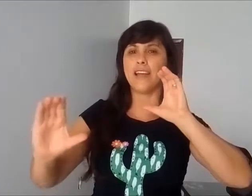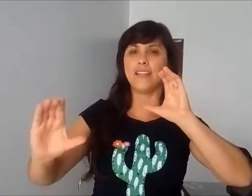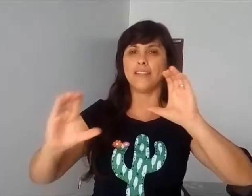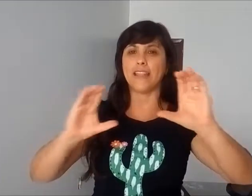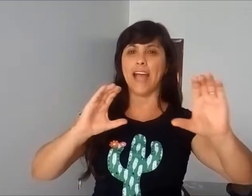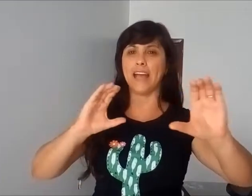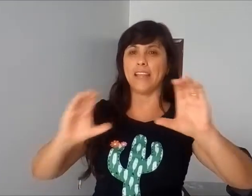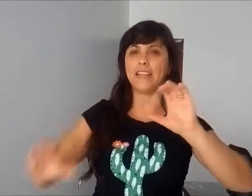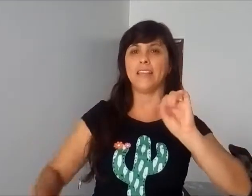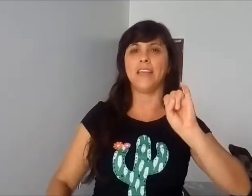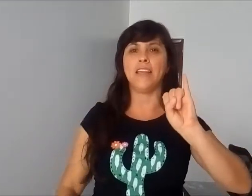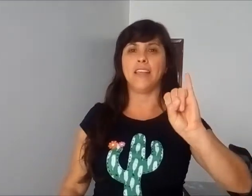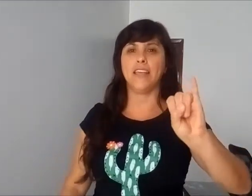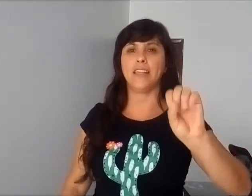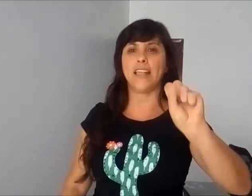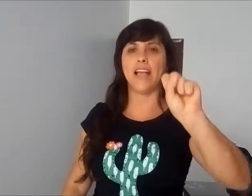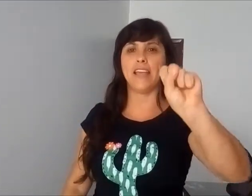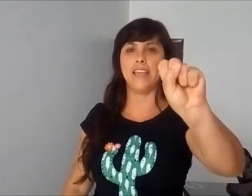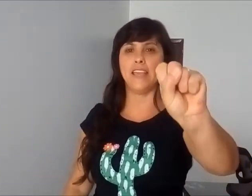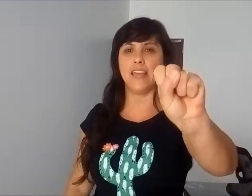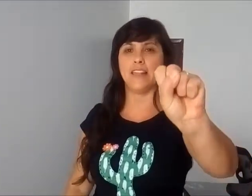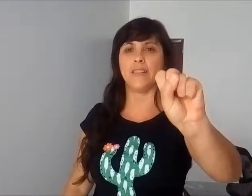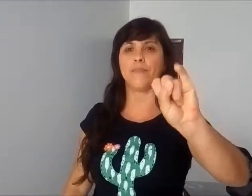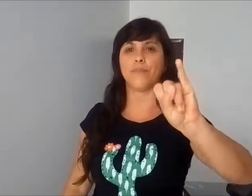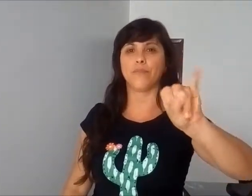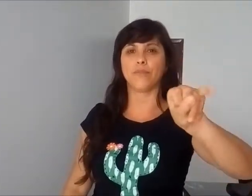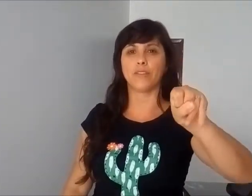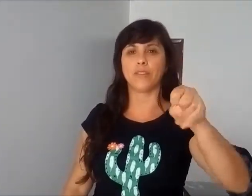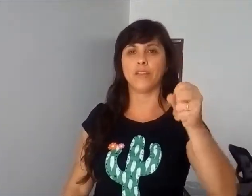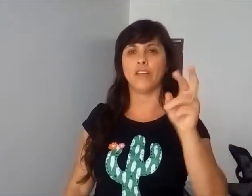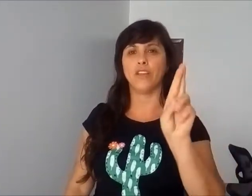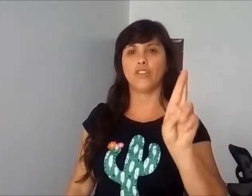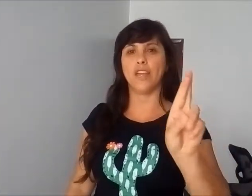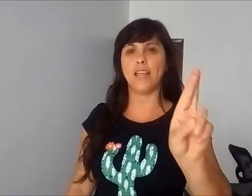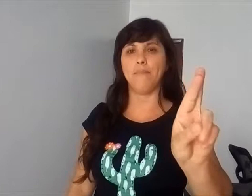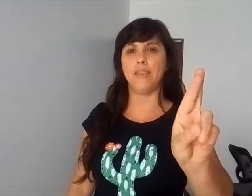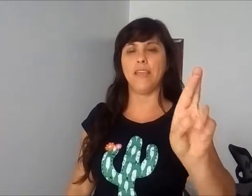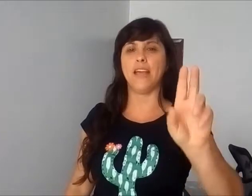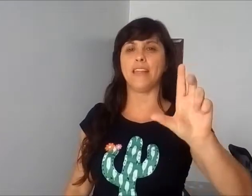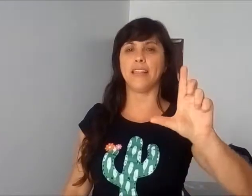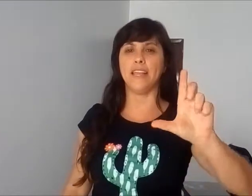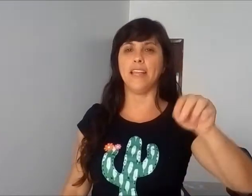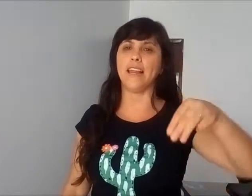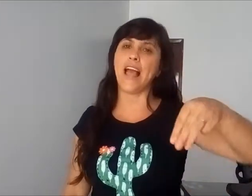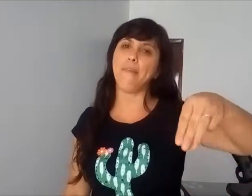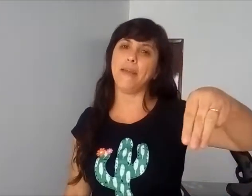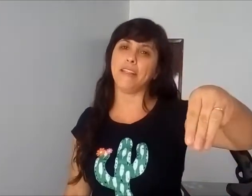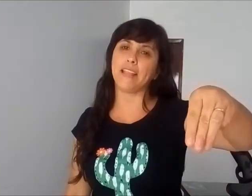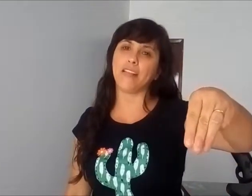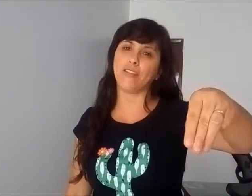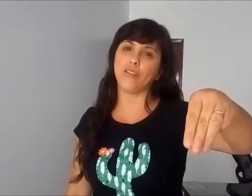cantarera isaías geremia e lamentações